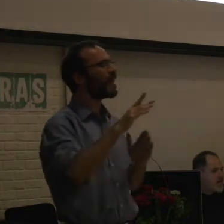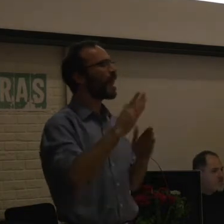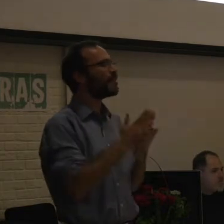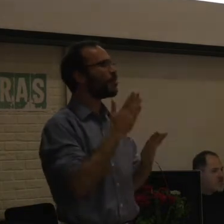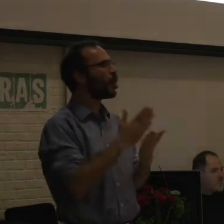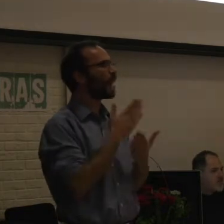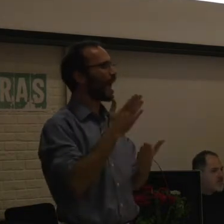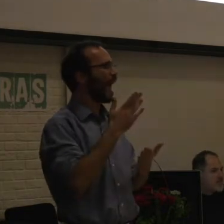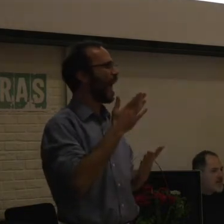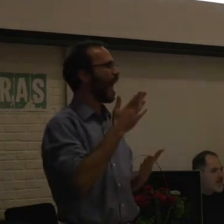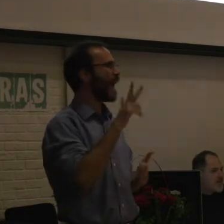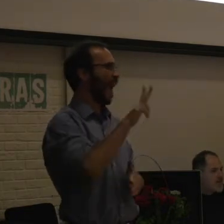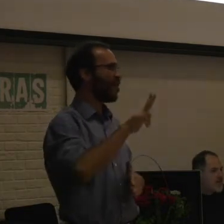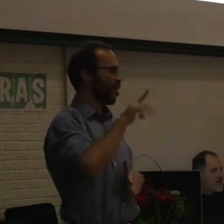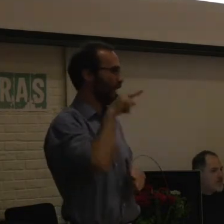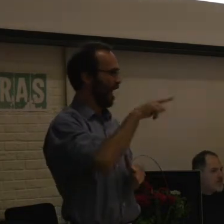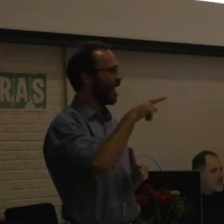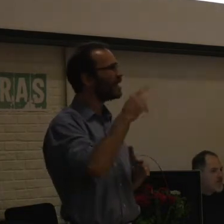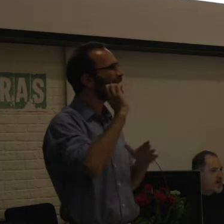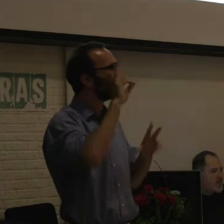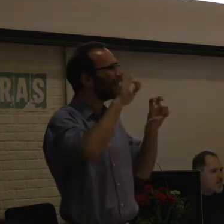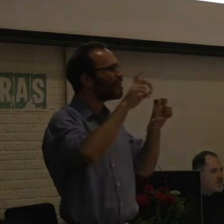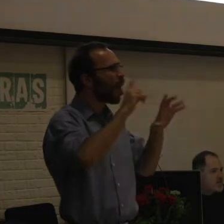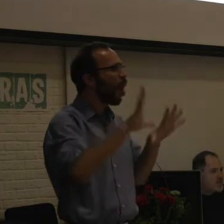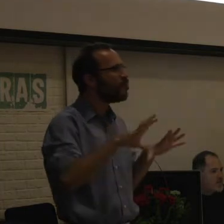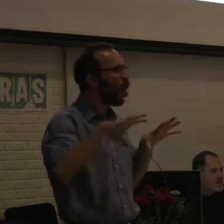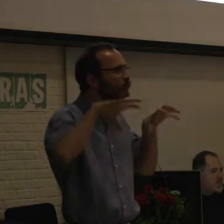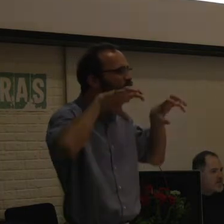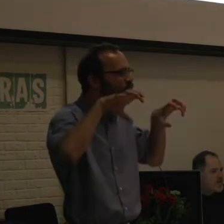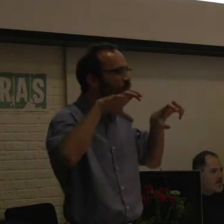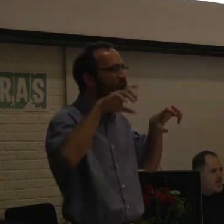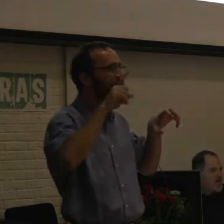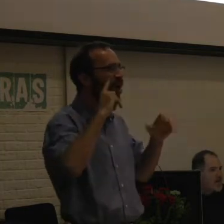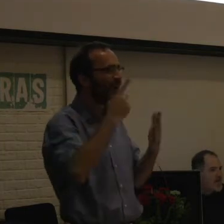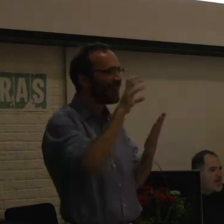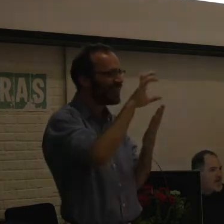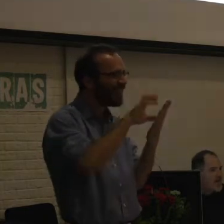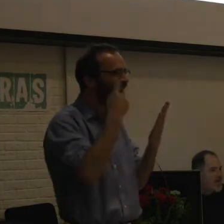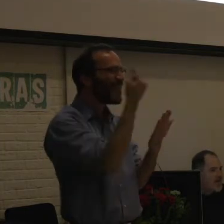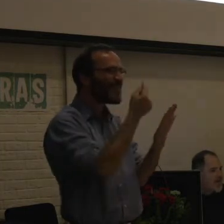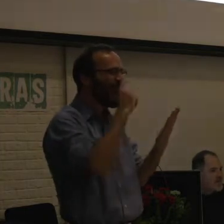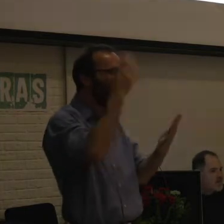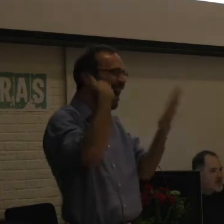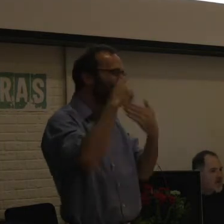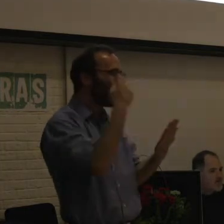los monstruos que se hallan en los grabados, dibujos y libros que atesora